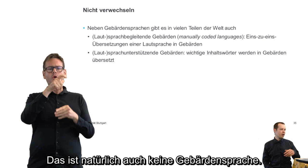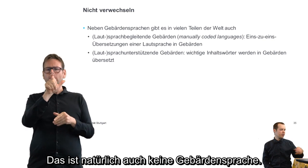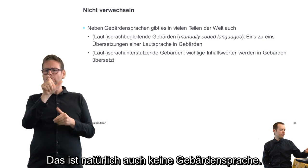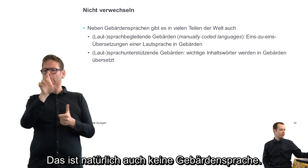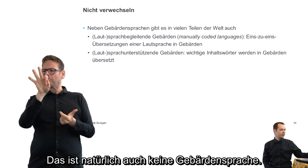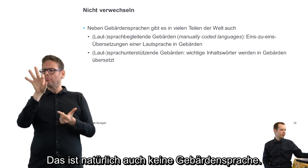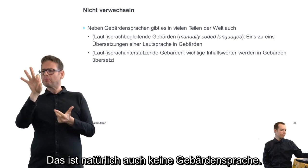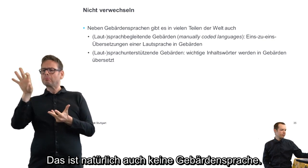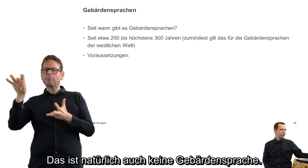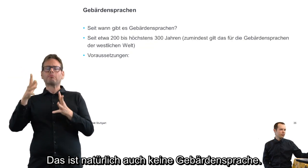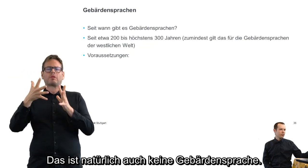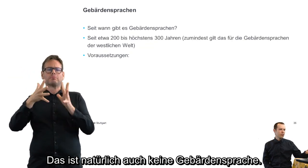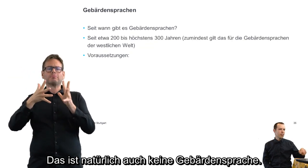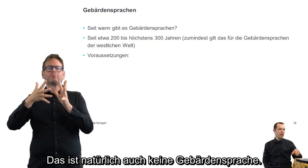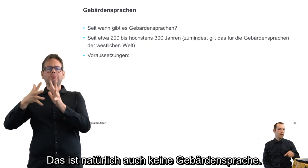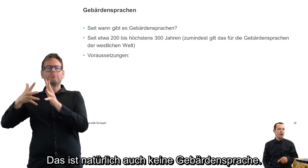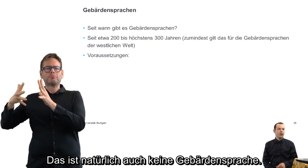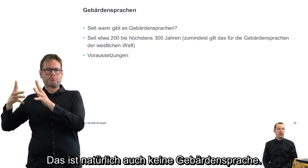Gebärdensprache.